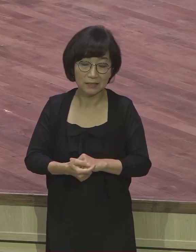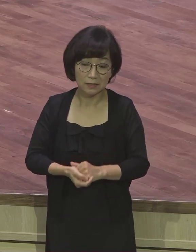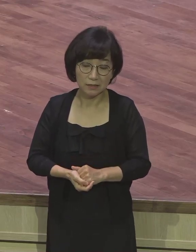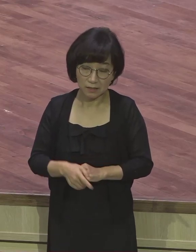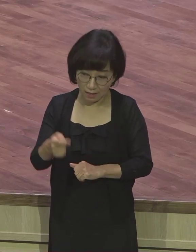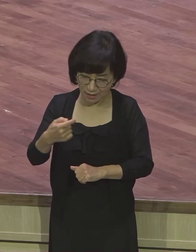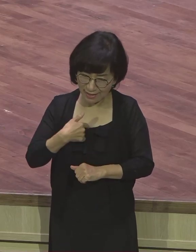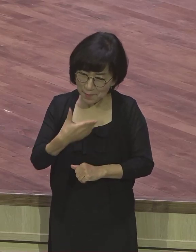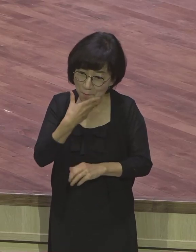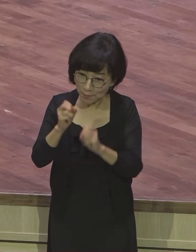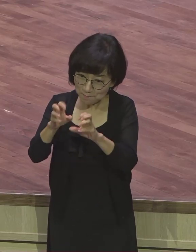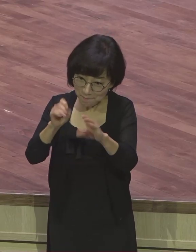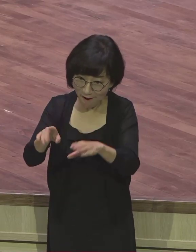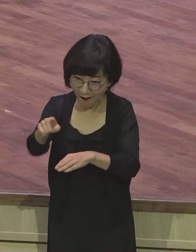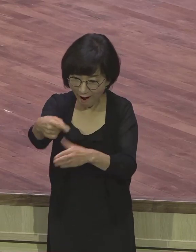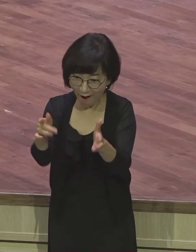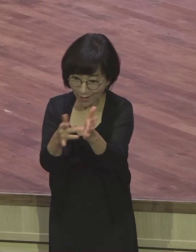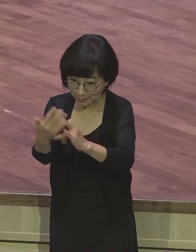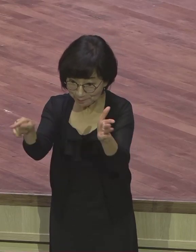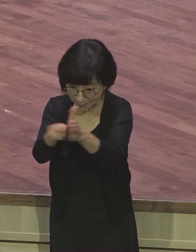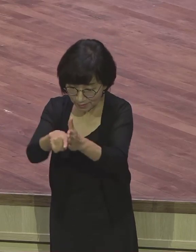똘마니냐? 내 말 들어야 돼?